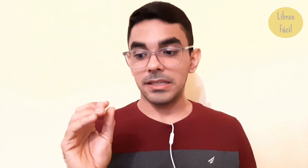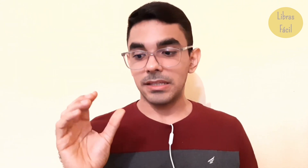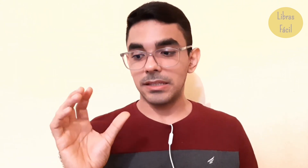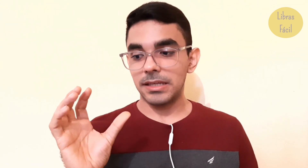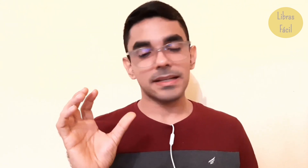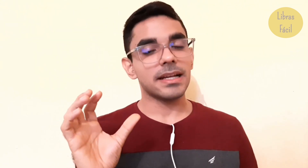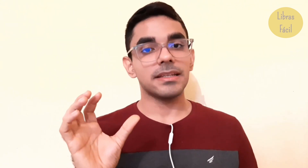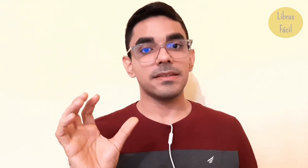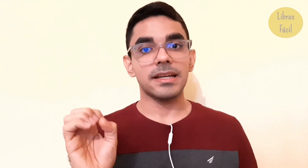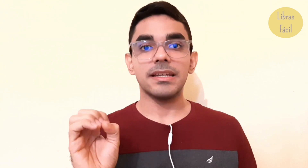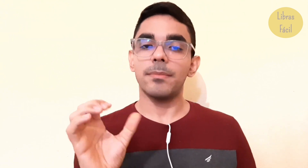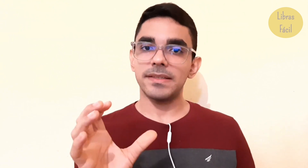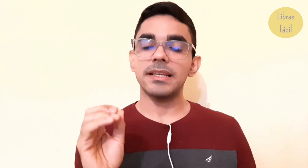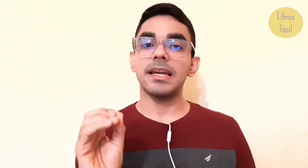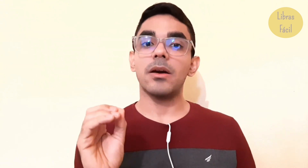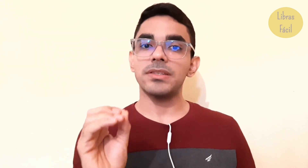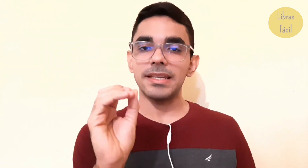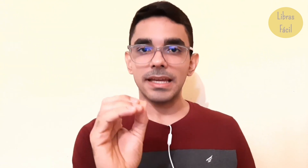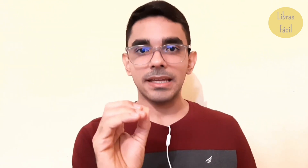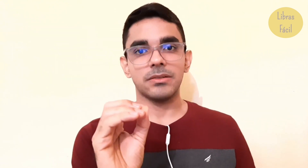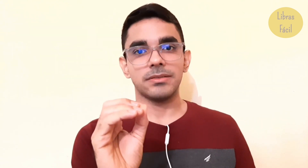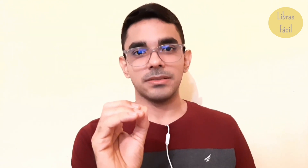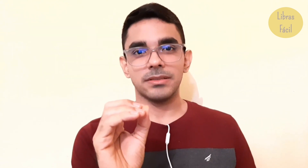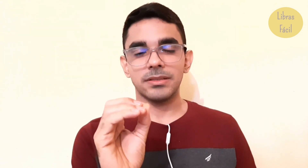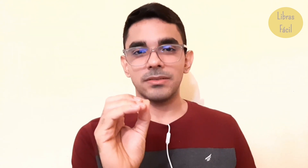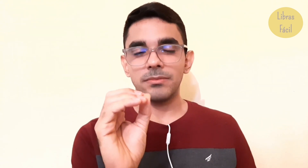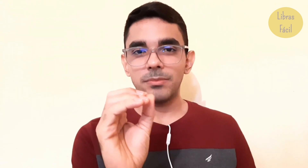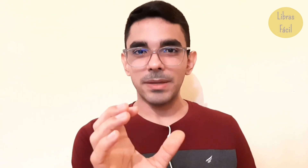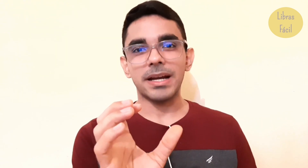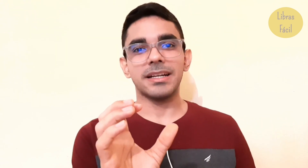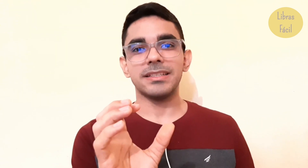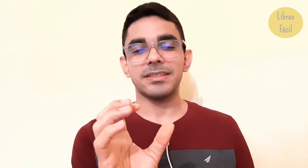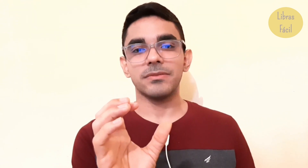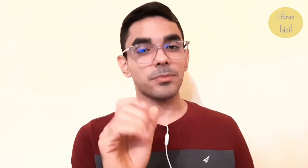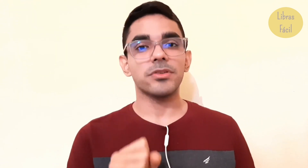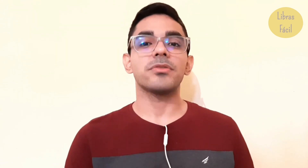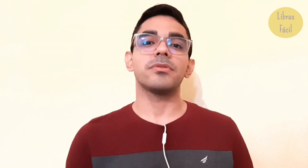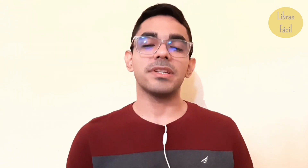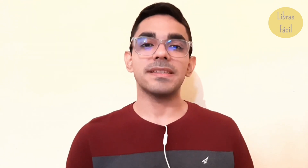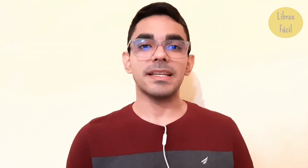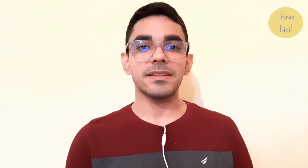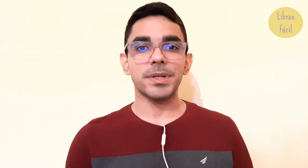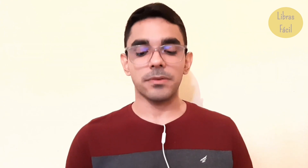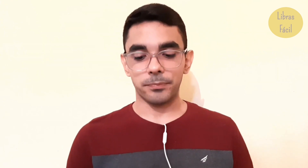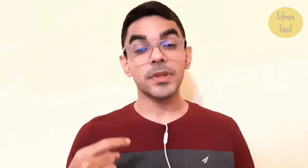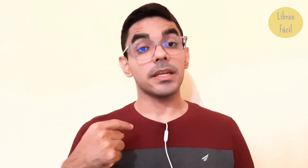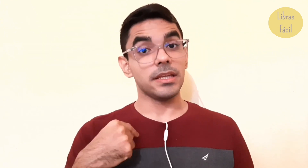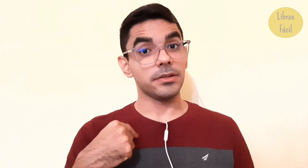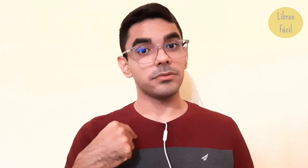que essa característica ela lhe representa, ela realmente lhe é bem marcante, você pode utilizar dessa expressão. Eu